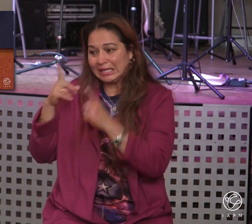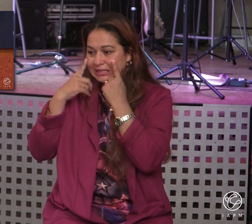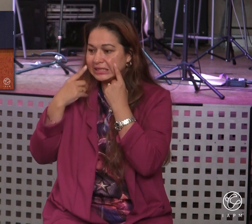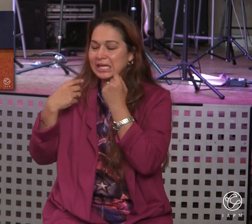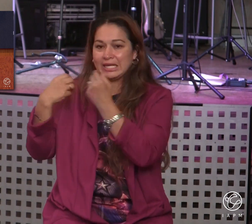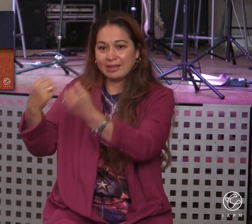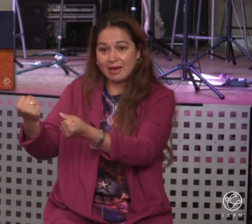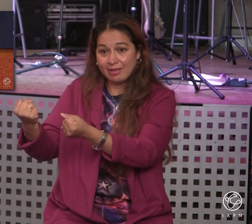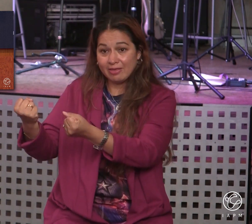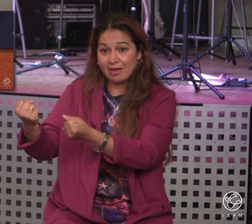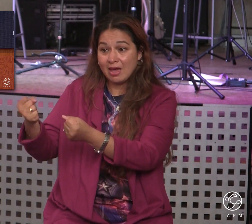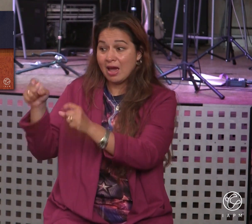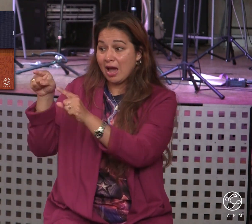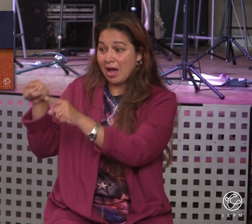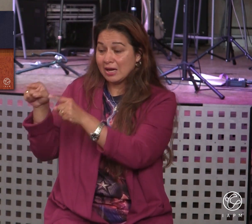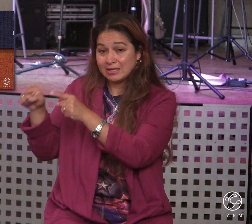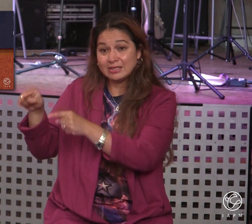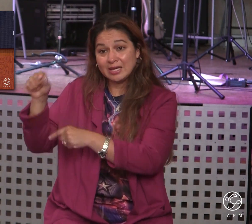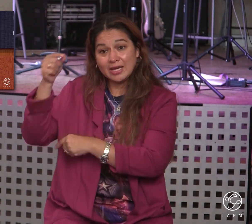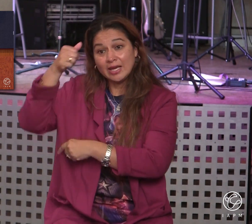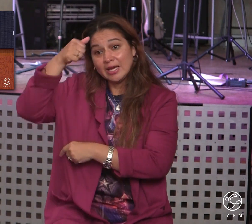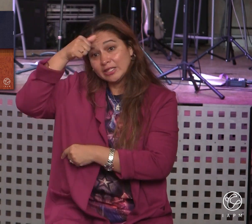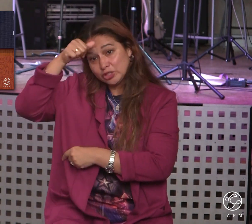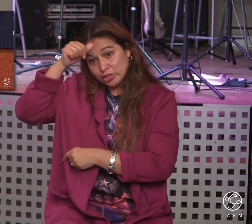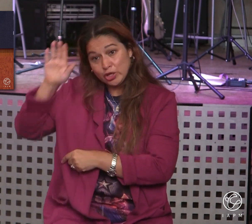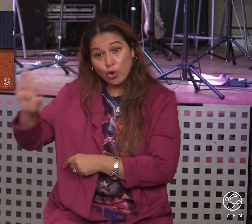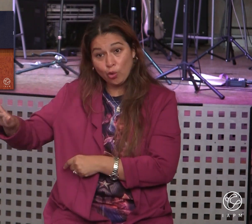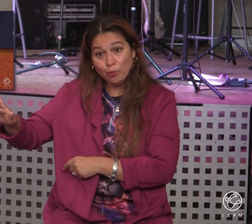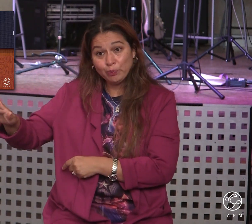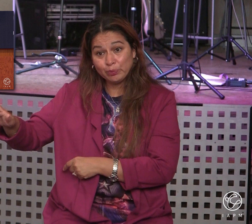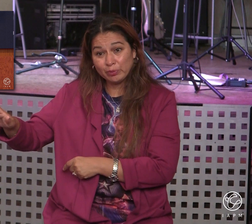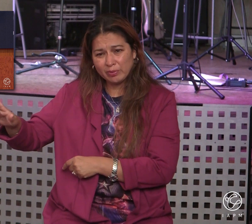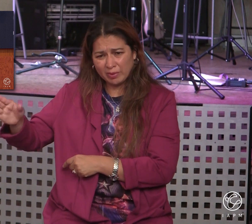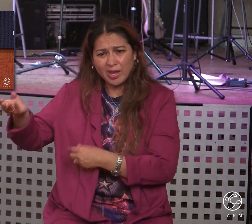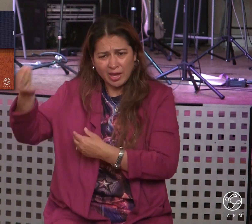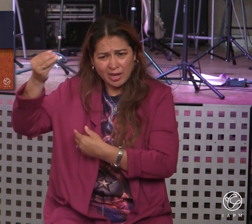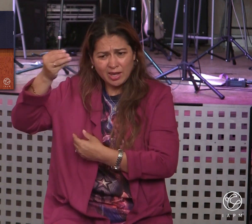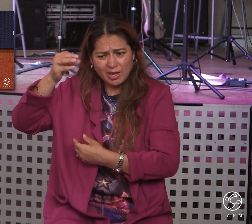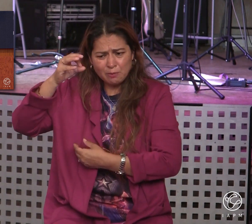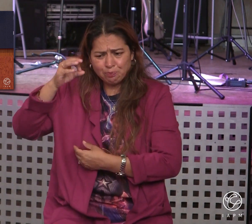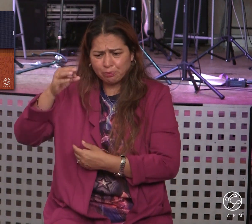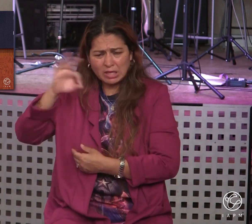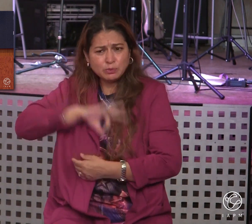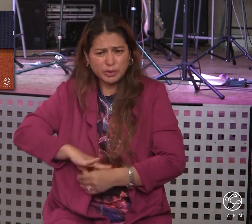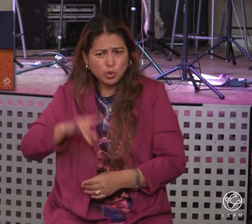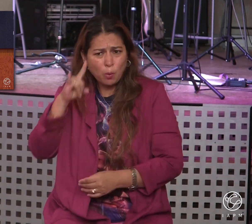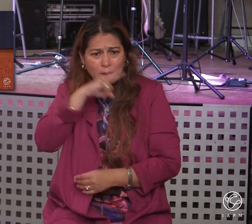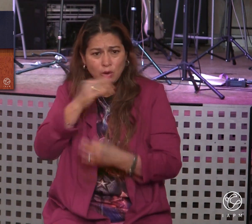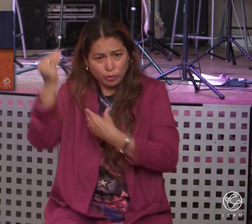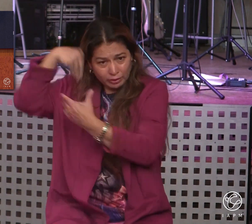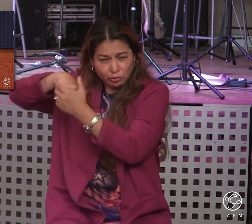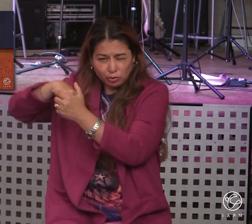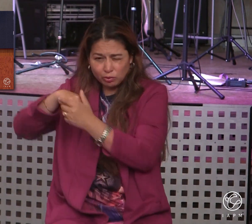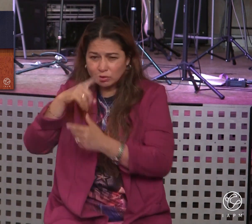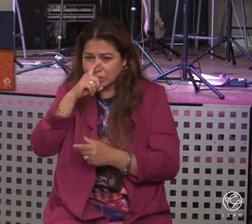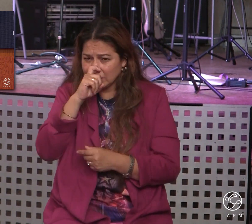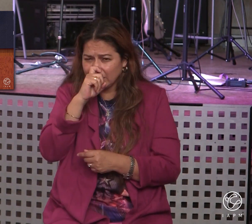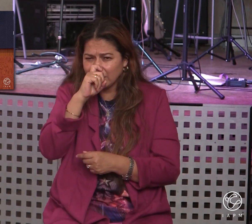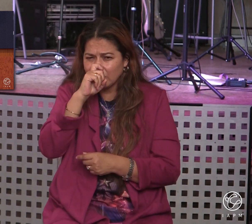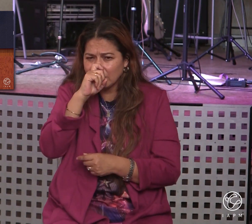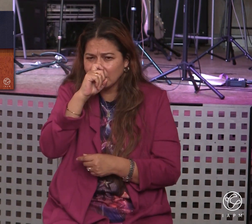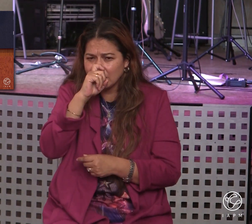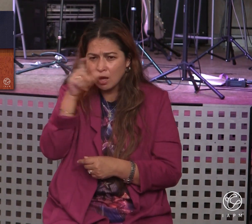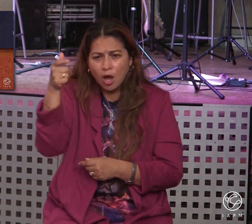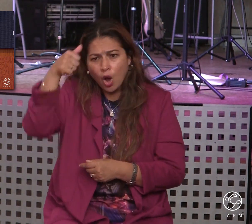las ciudades y tuvieron que volver. Realmente quien tenía que estar allí era Jesucristo. Quien tenía que echar al demonio